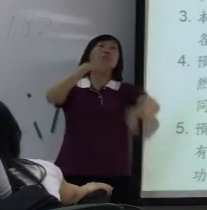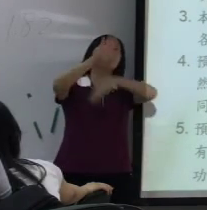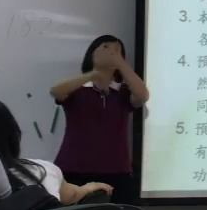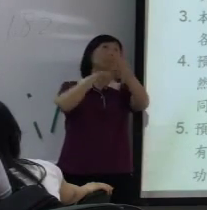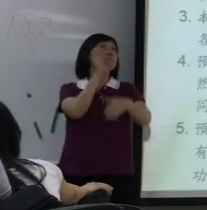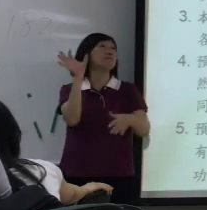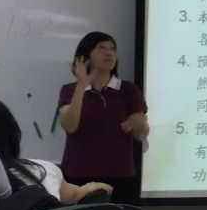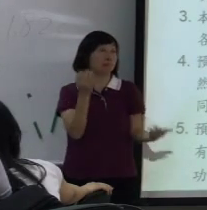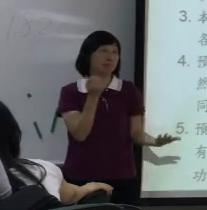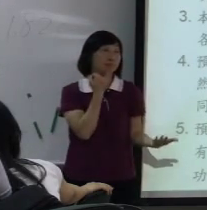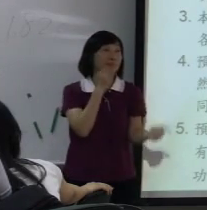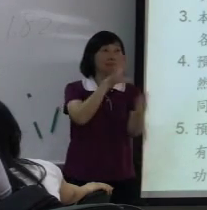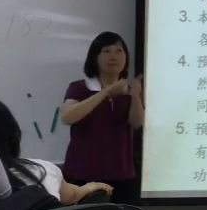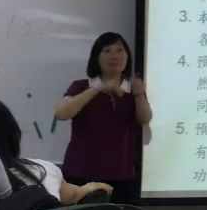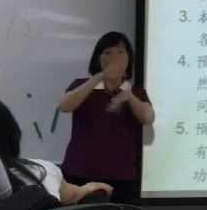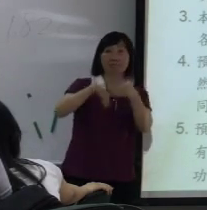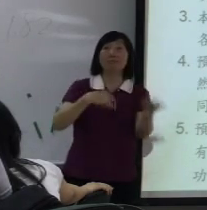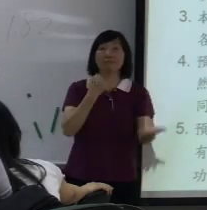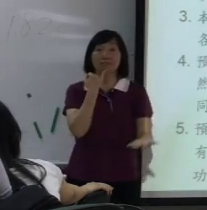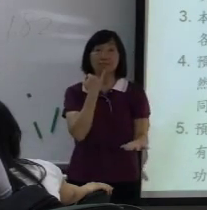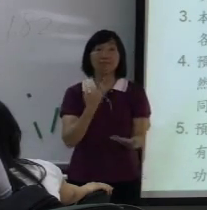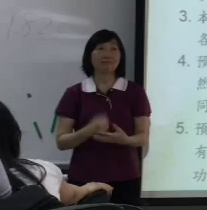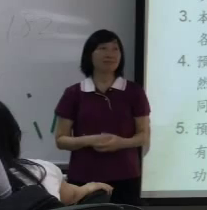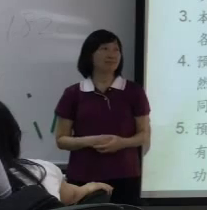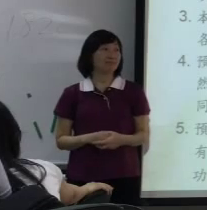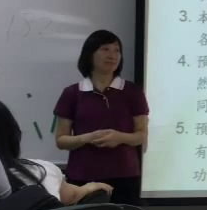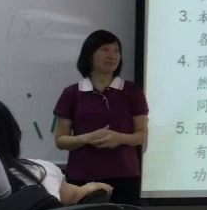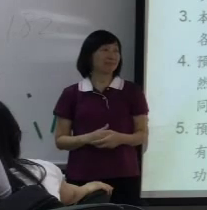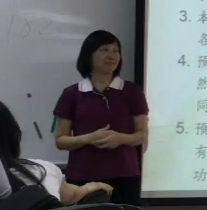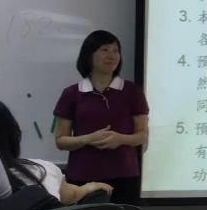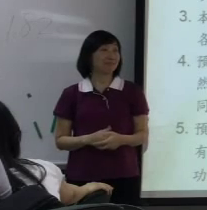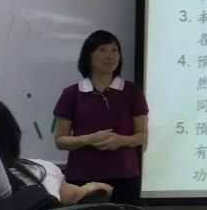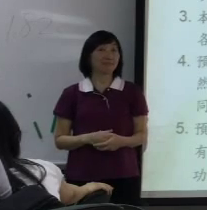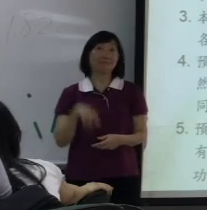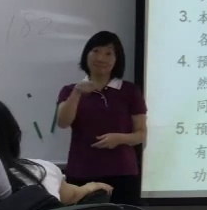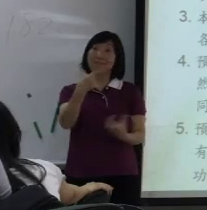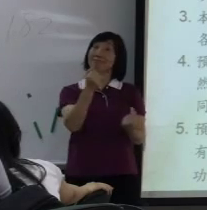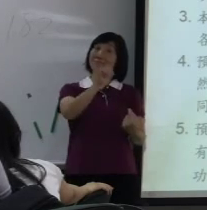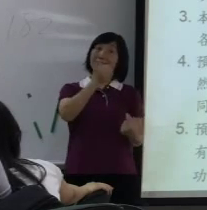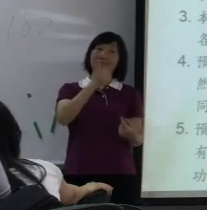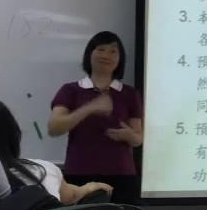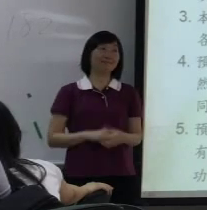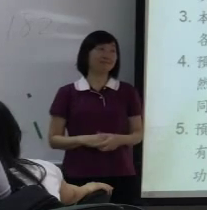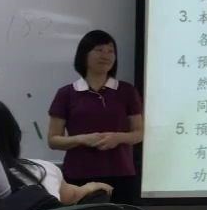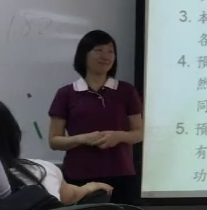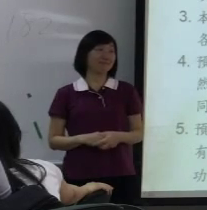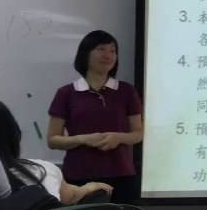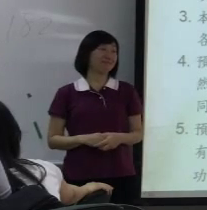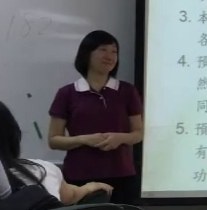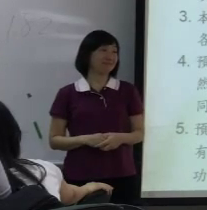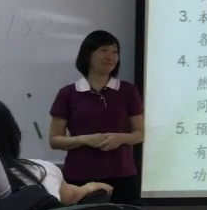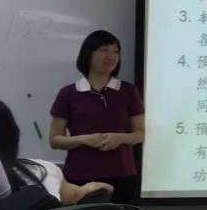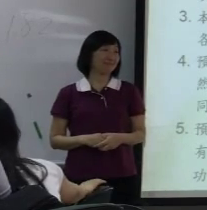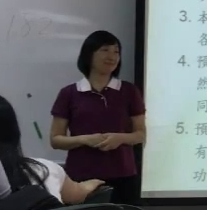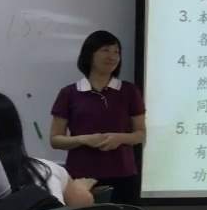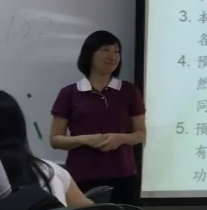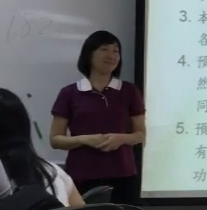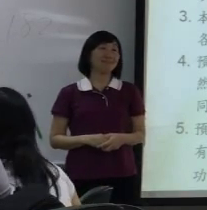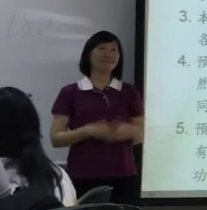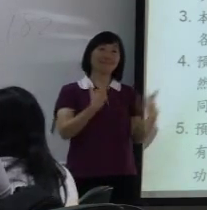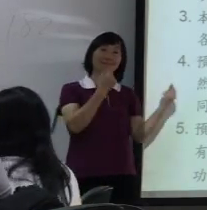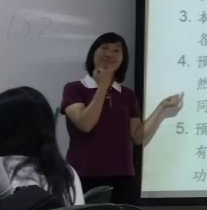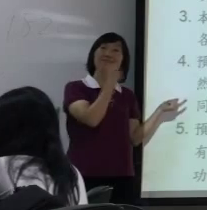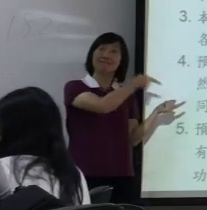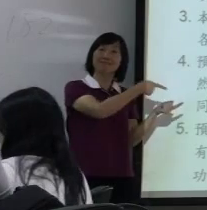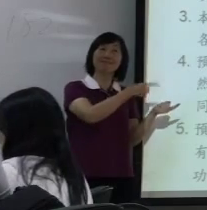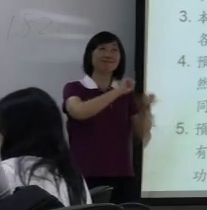啊，学学手语啊，哦，这个也是很好的休闲活动啊，也可以把它当